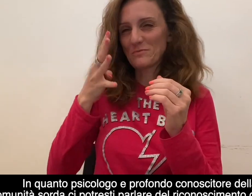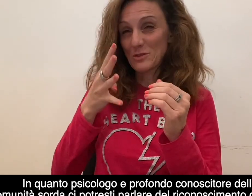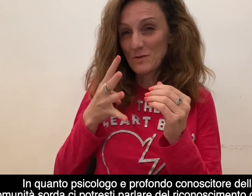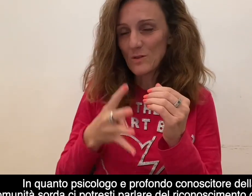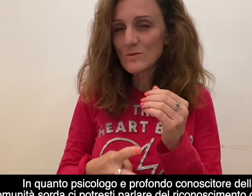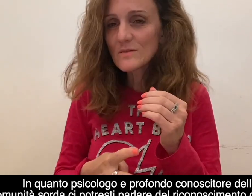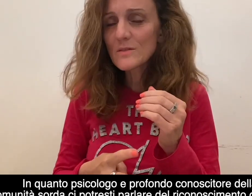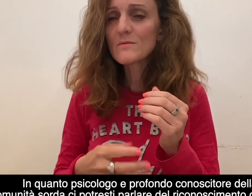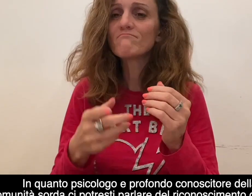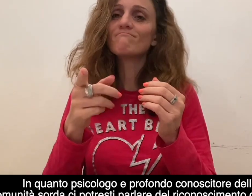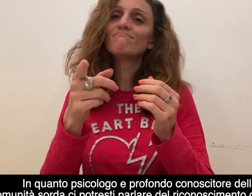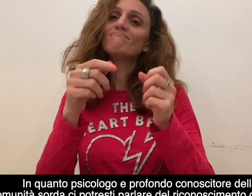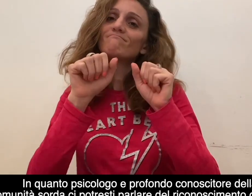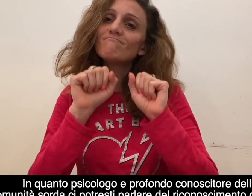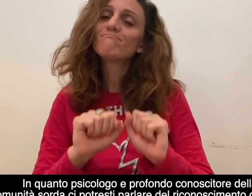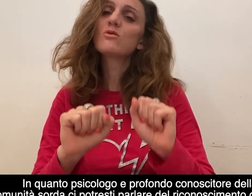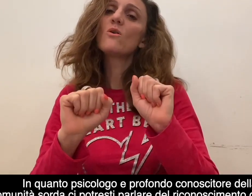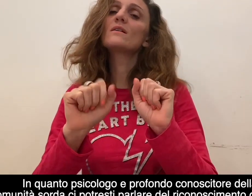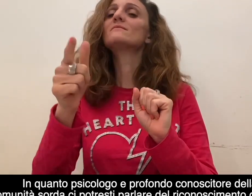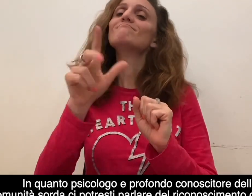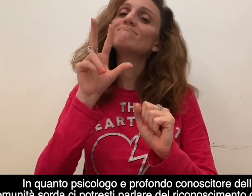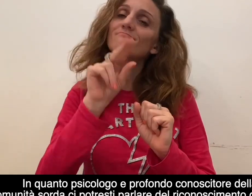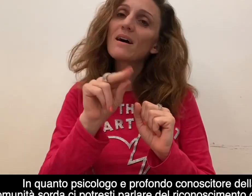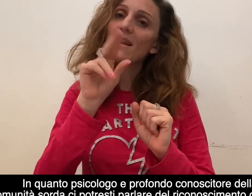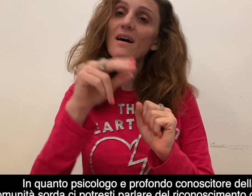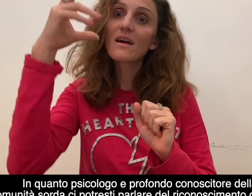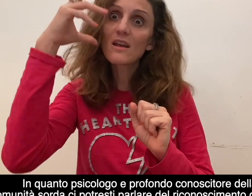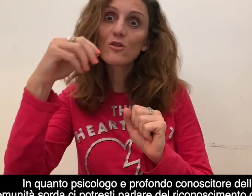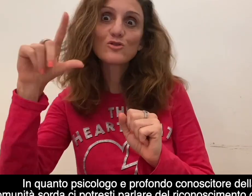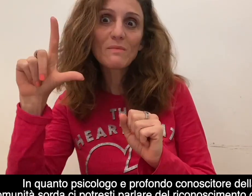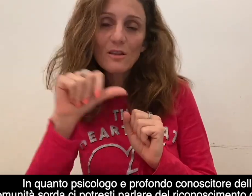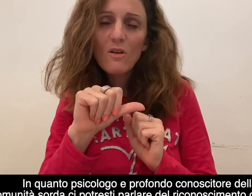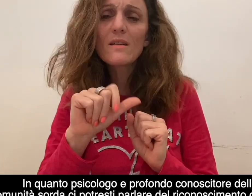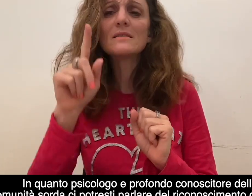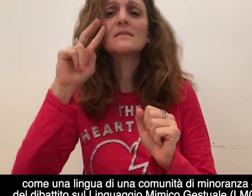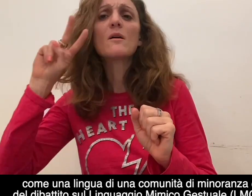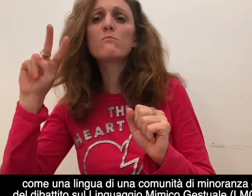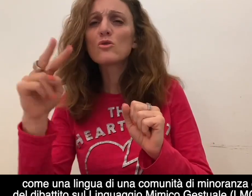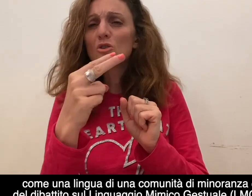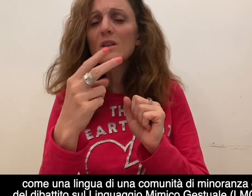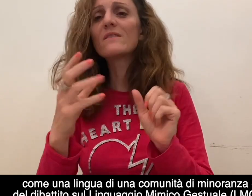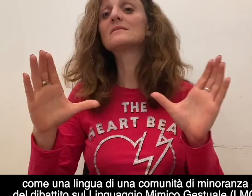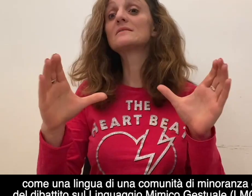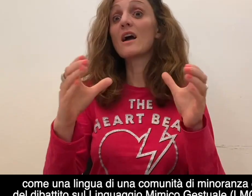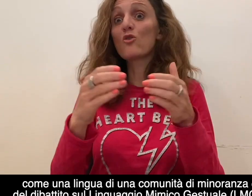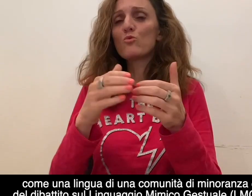comunità sorda vorremmo chiederti ci potresti parlare del riconoscimento della